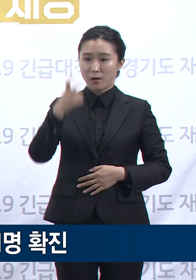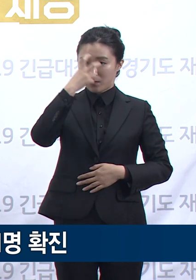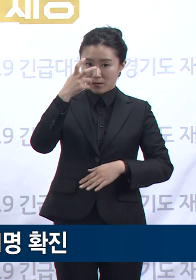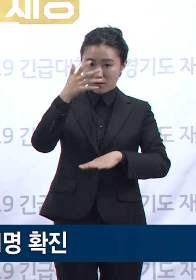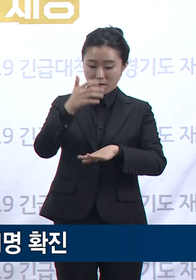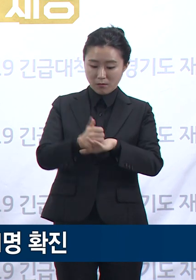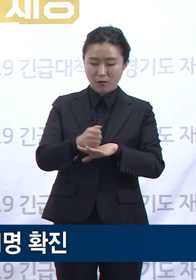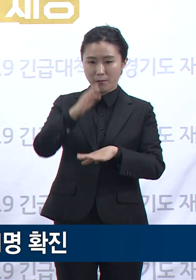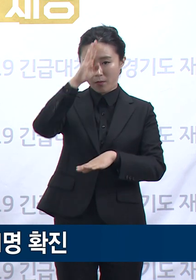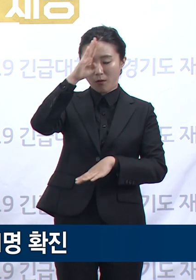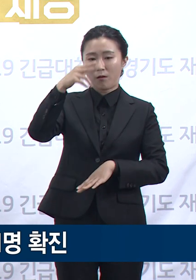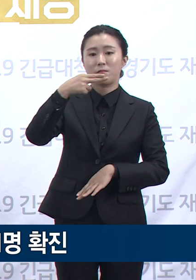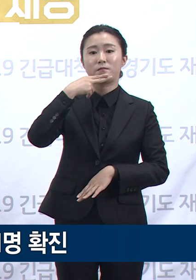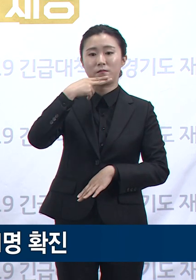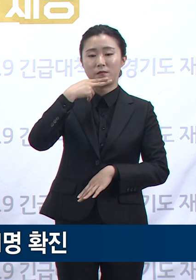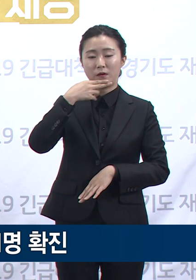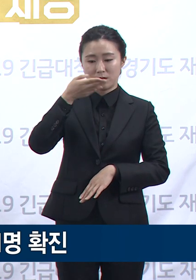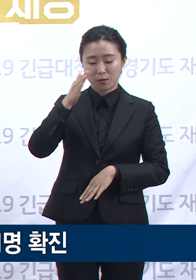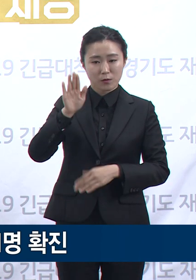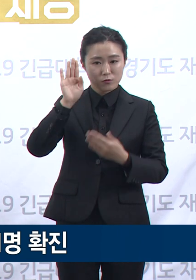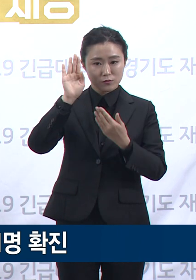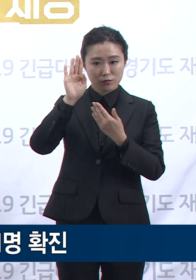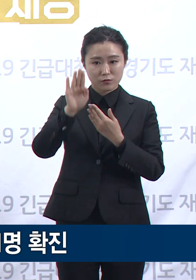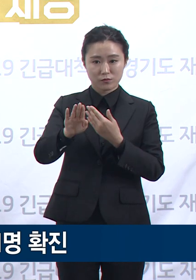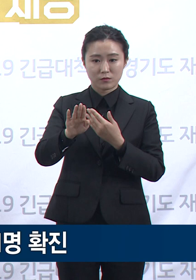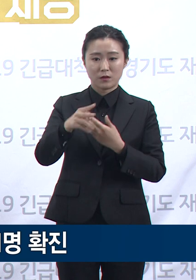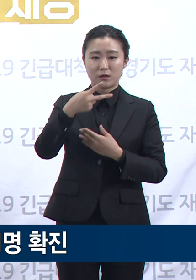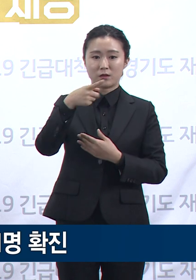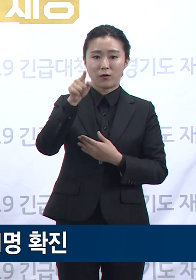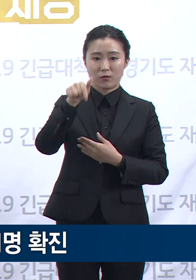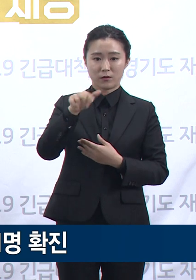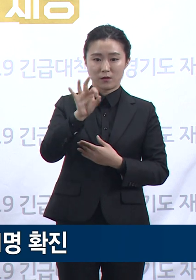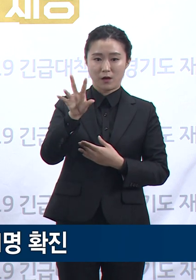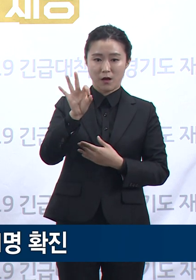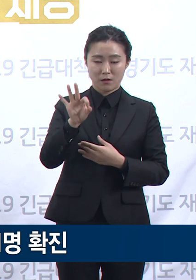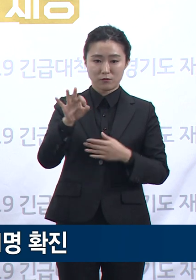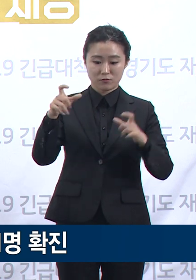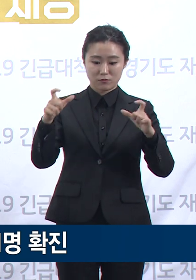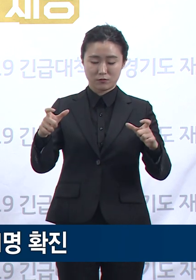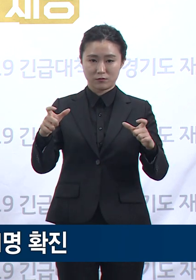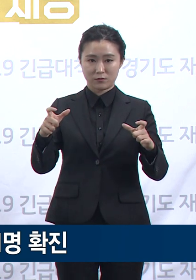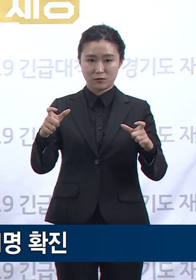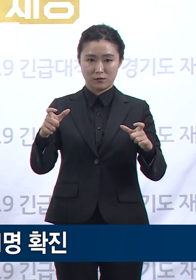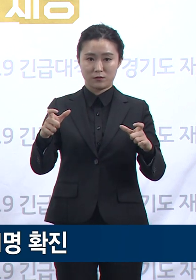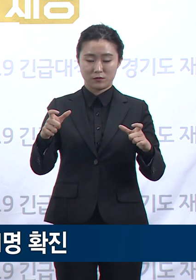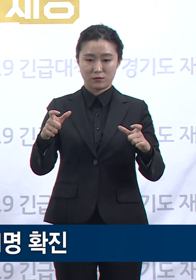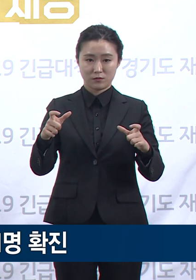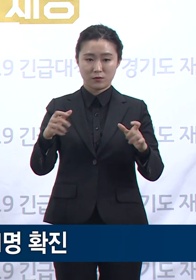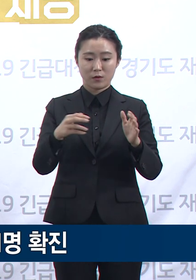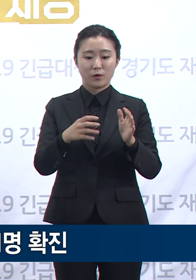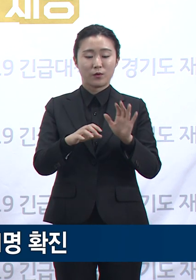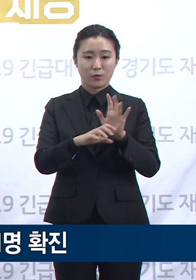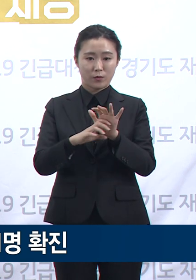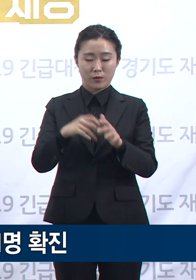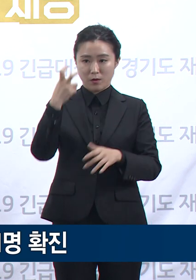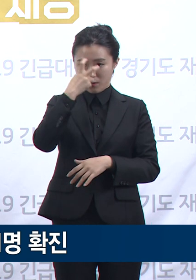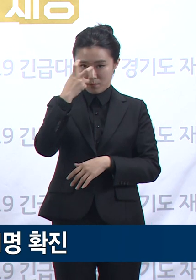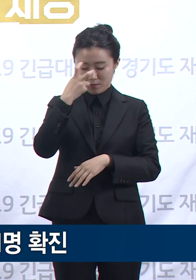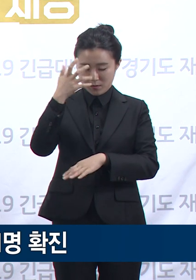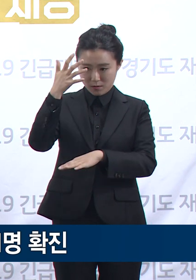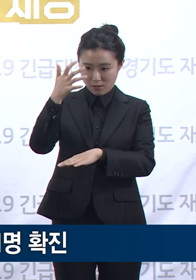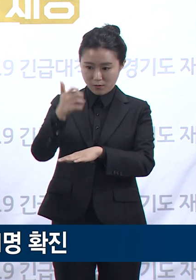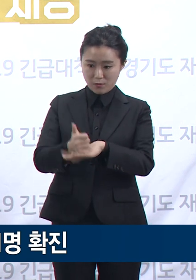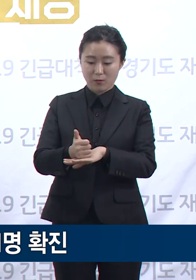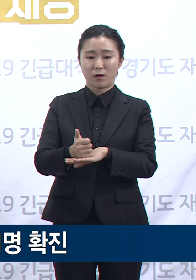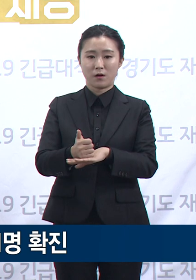받았지만 이후 덕양구 보건소 선별진료소로 이동하여 실시한 전수검사에서 11명이 최종 확진